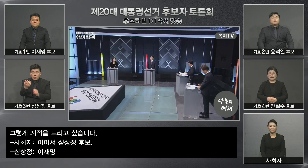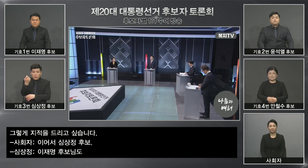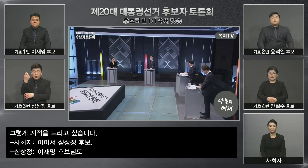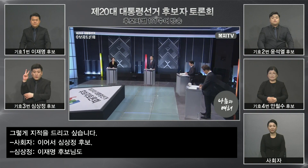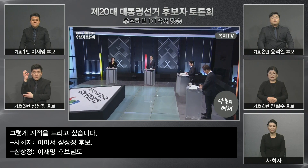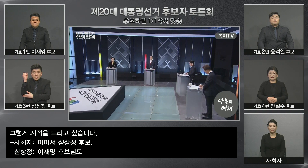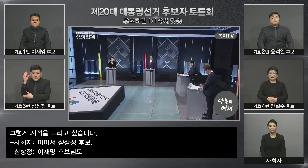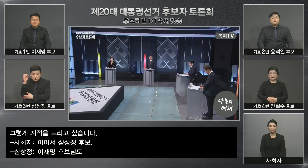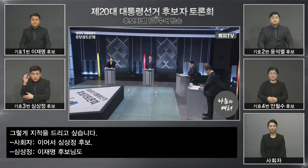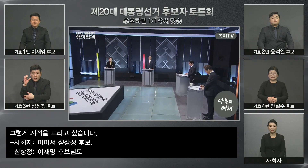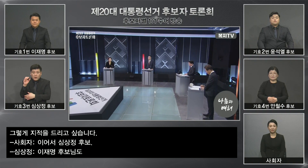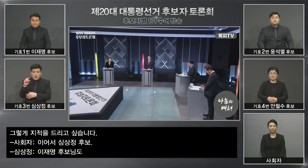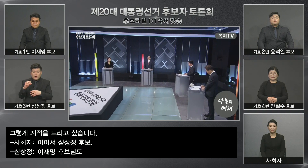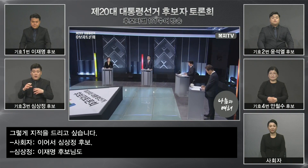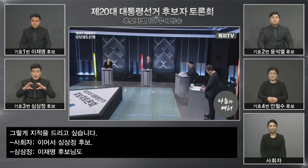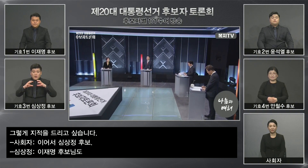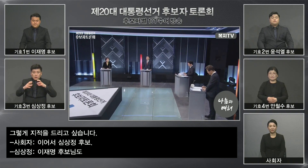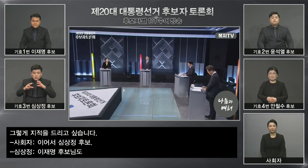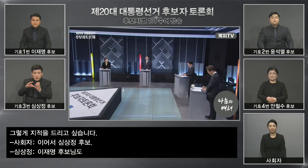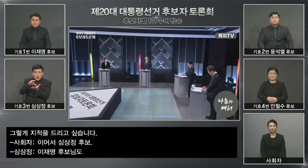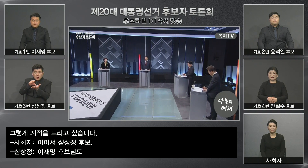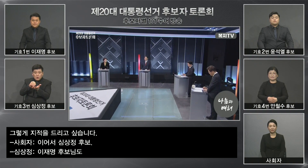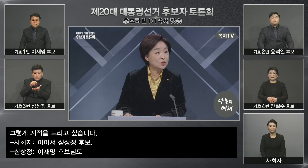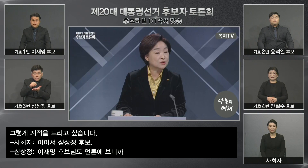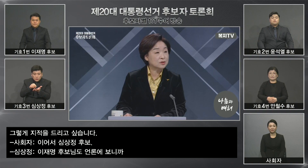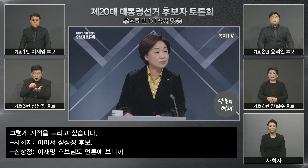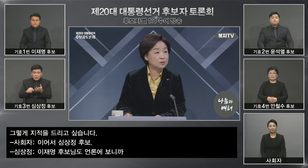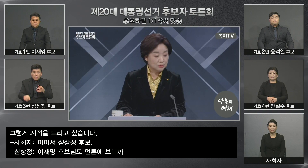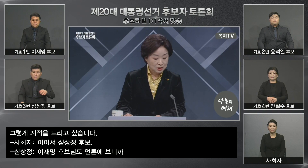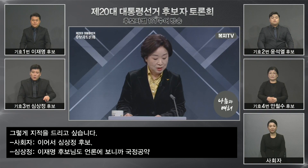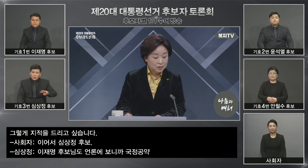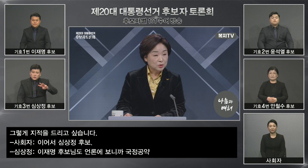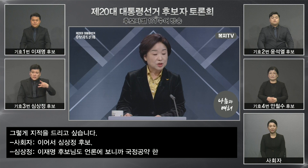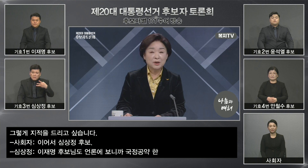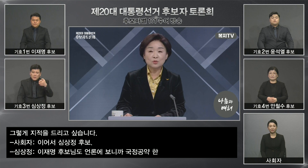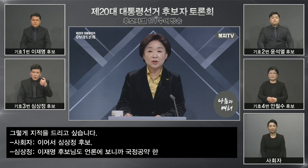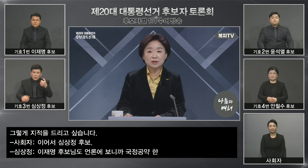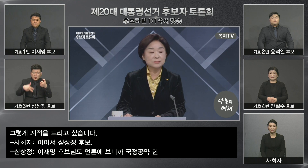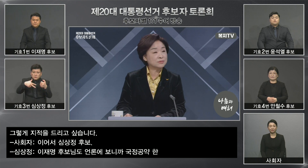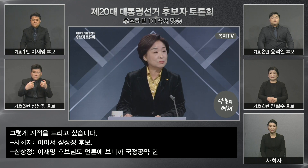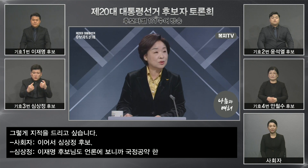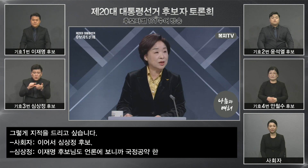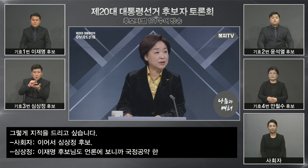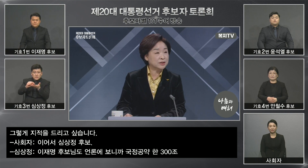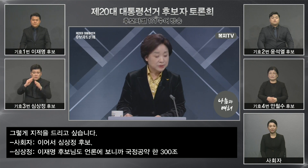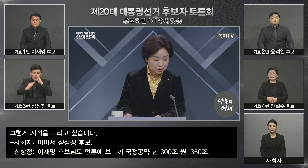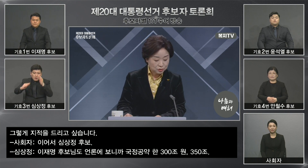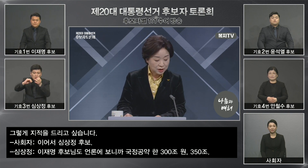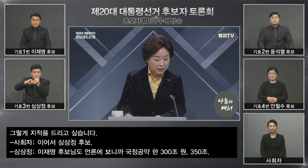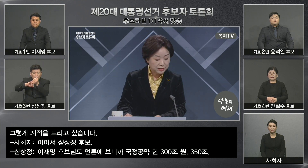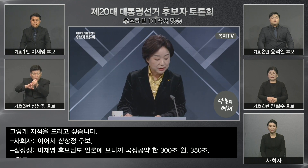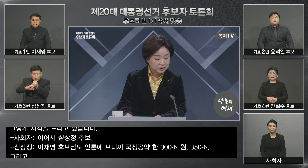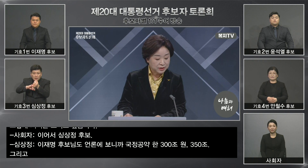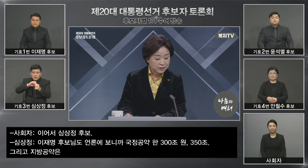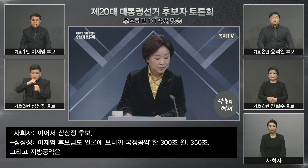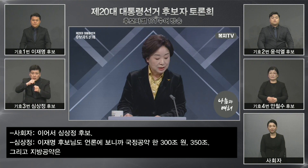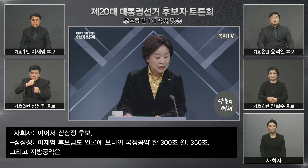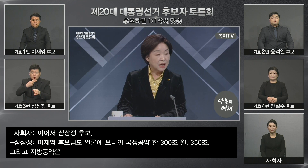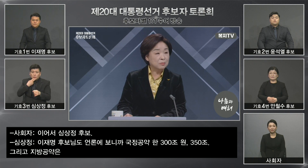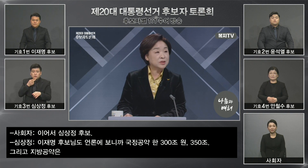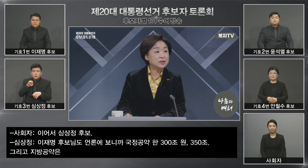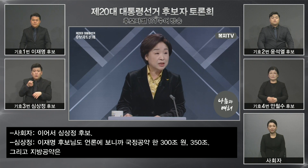보니까 네. 국정공약 한 300조에서 350조 그리고 뭐 지방공약은 뭐 아예 예산 추계가 안